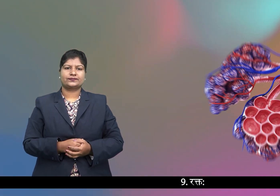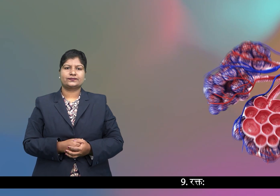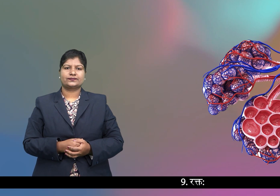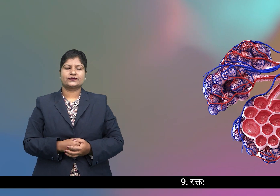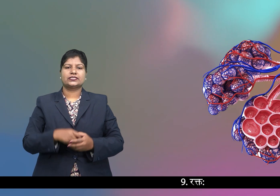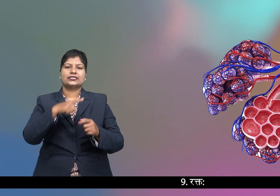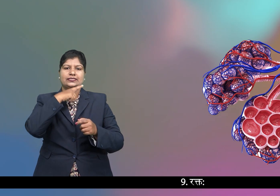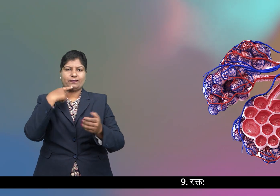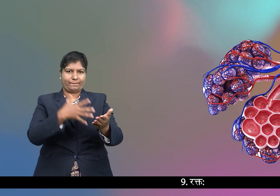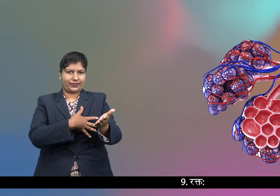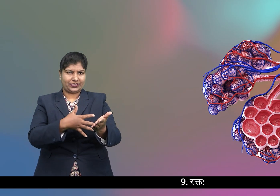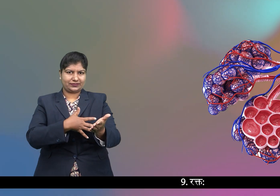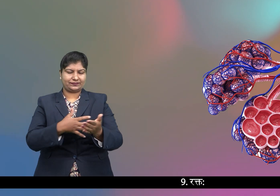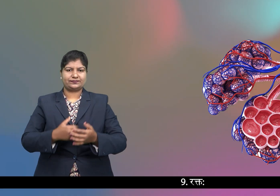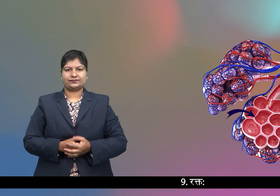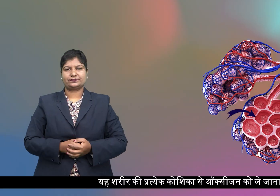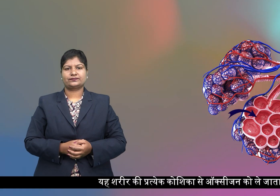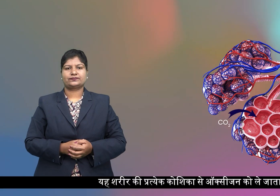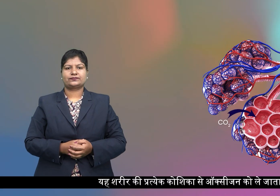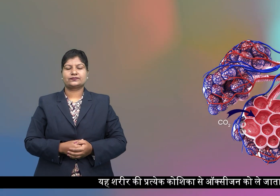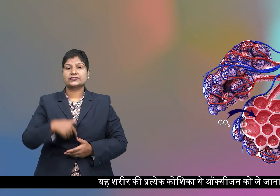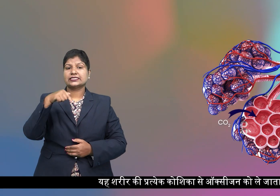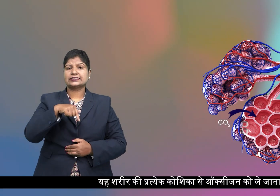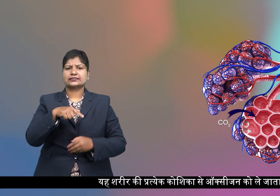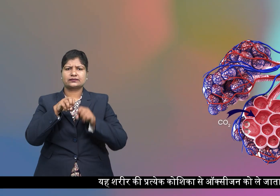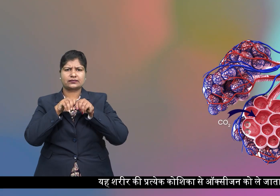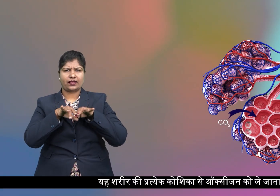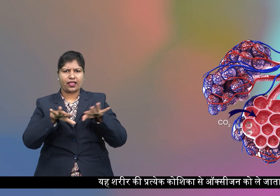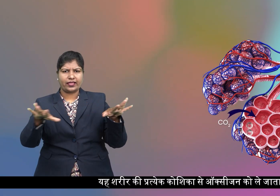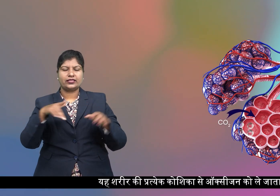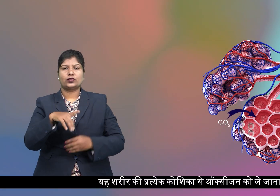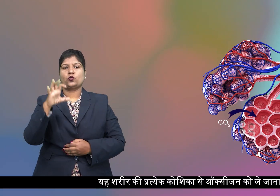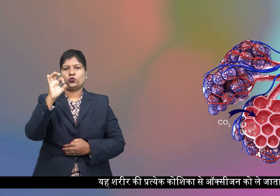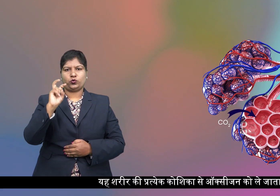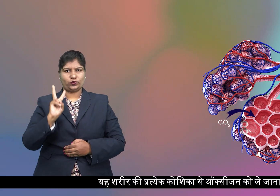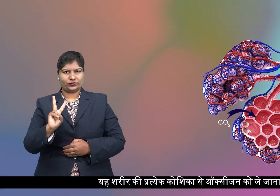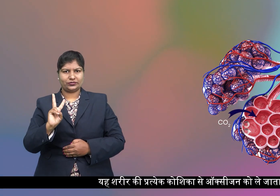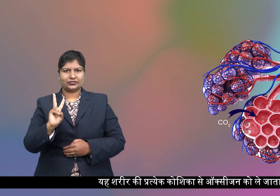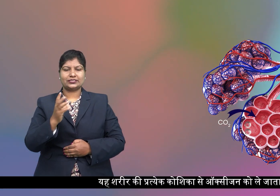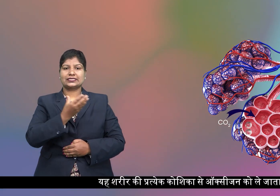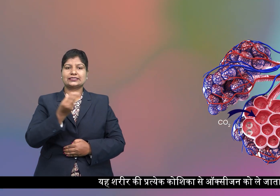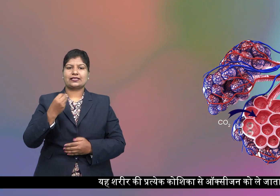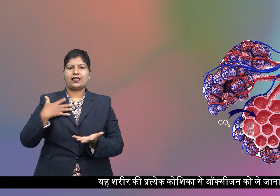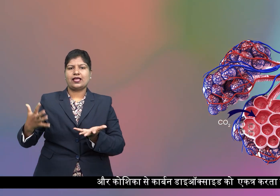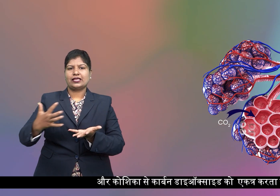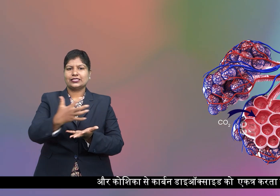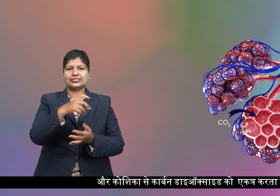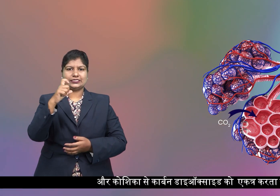9. रक्त। यह शरीर की प्रत्येक कोशिका से ऑक्सीजन को ले जाता है और कोशिका